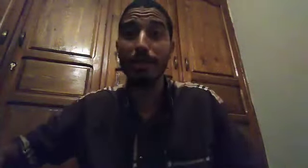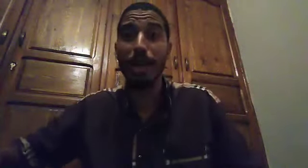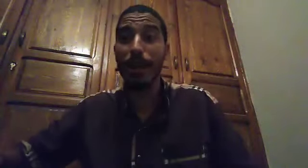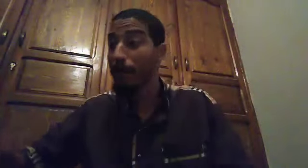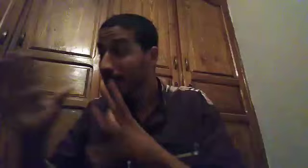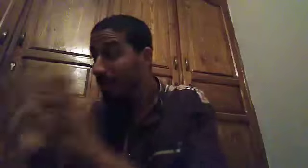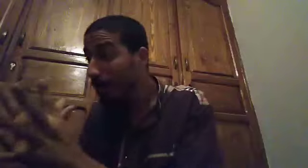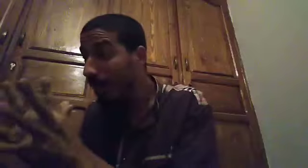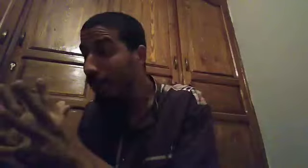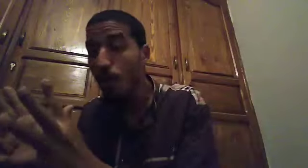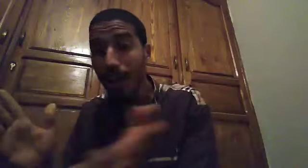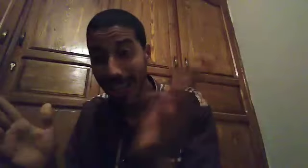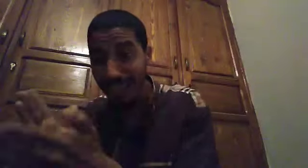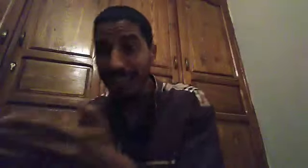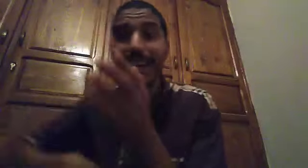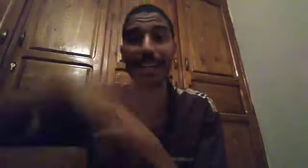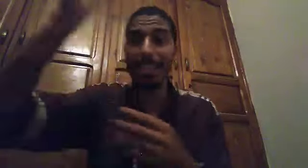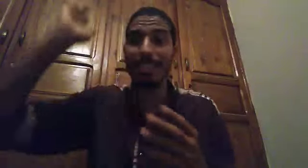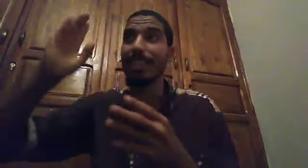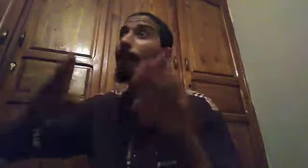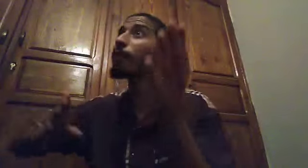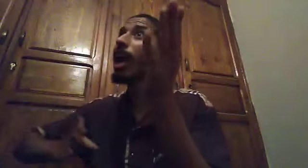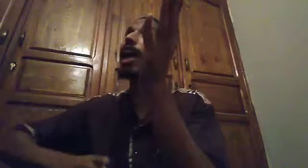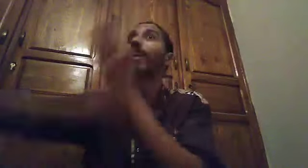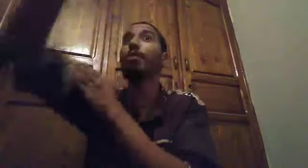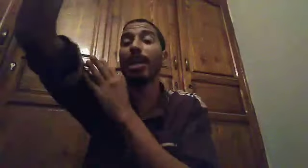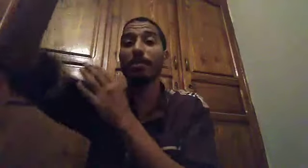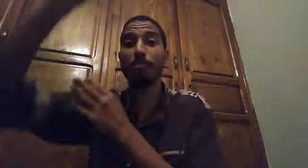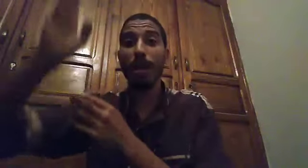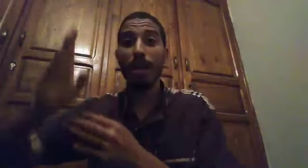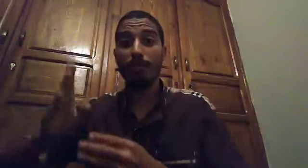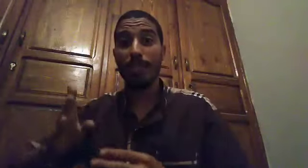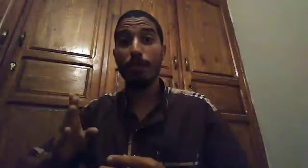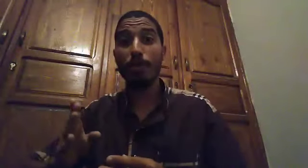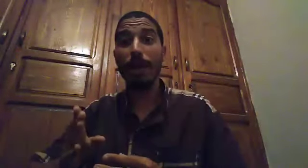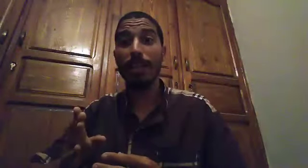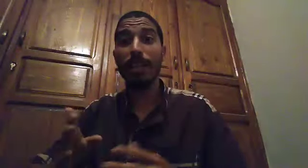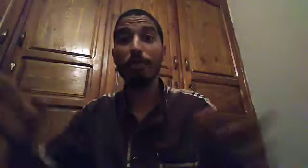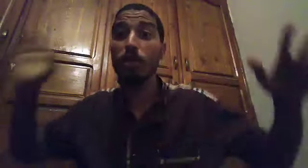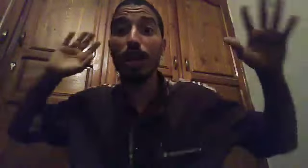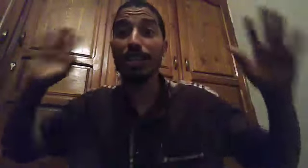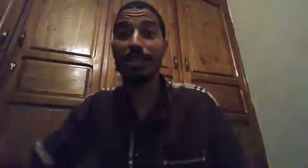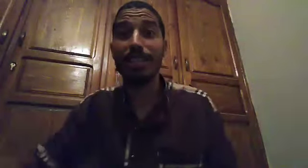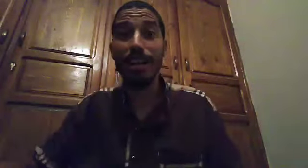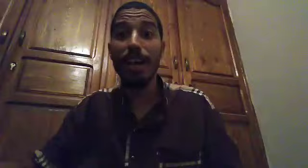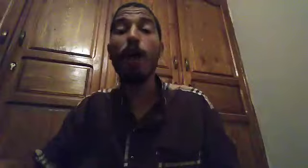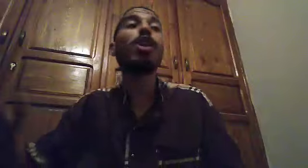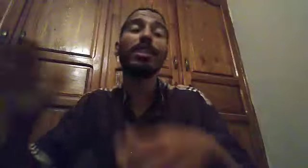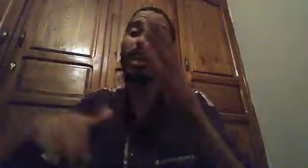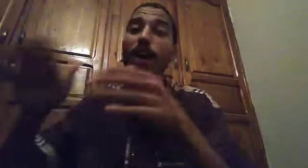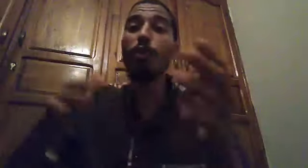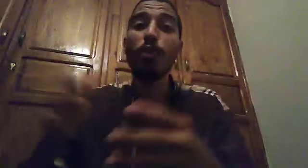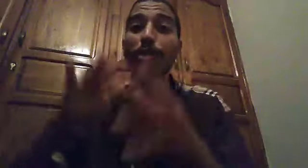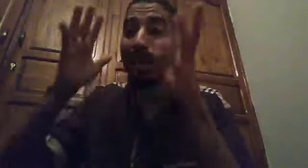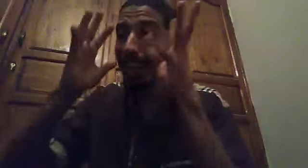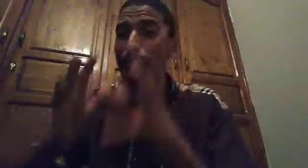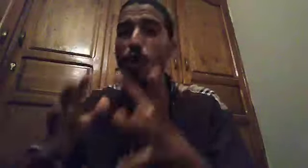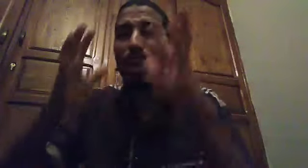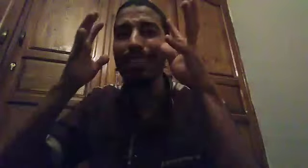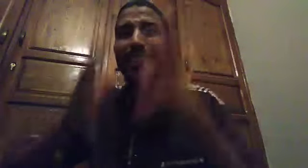ماريا. دي ماريا كان في موقع غير تعطيه غير يسددها، اي لعبه يعني في الزاويه البعيده لإيمرسون غير يسجلها او حتى يراه. المهم دي ماريا كان في موقع ديال